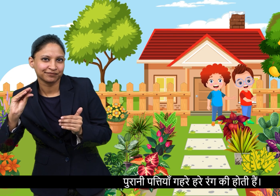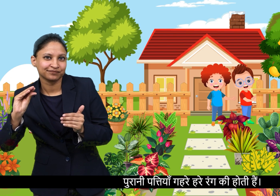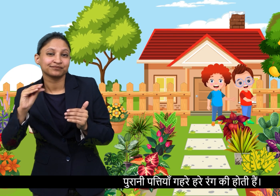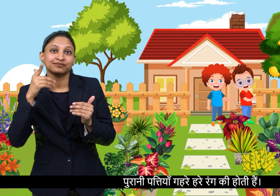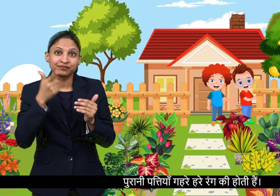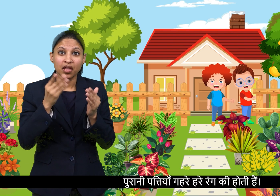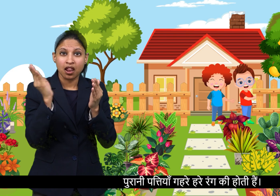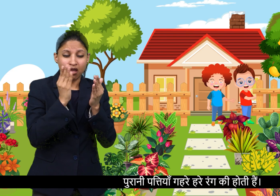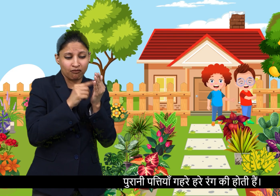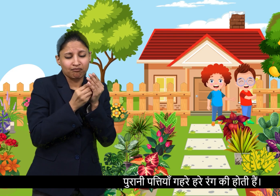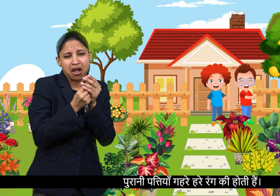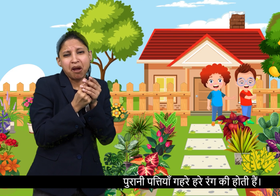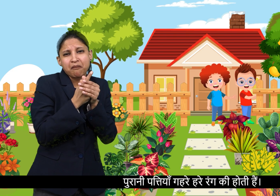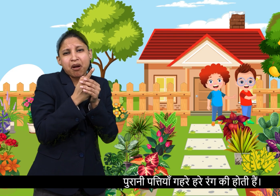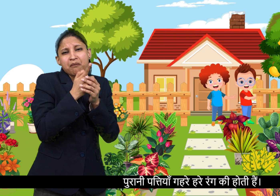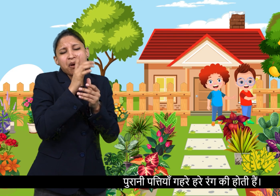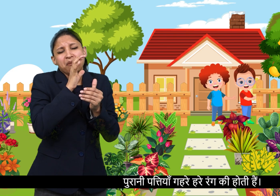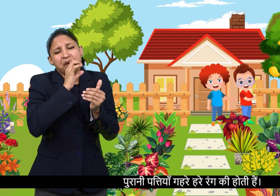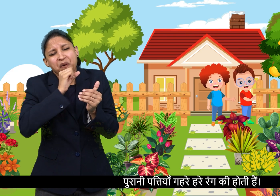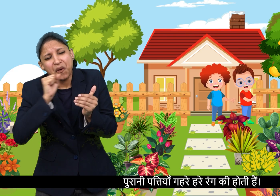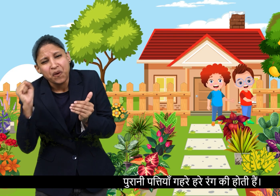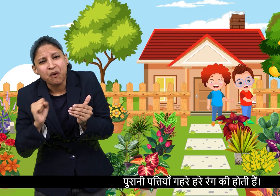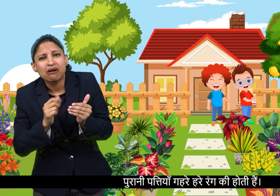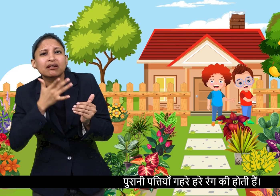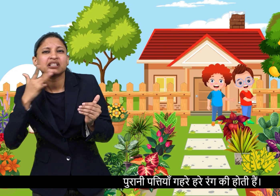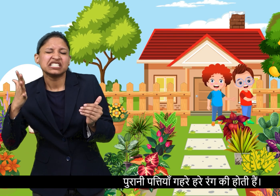पुरानी पत्तियां गहरे हरे रंग की होती हैं।